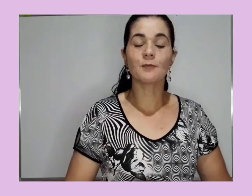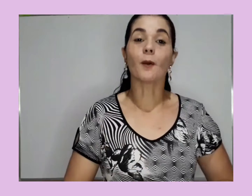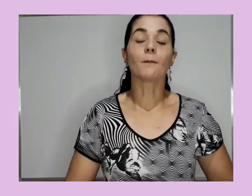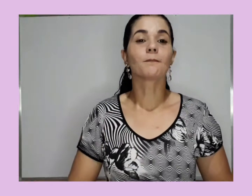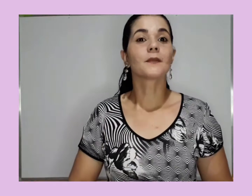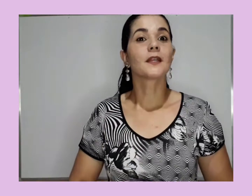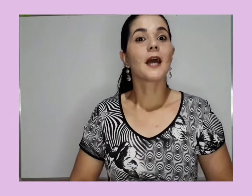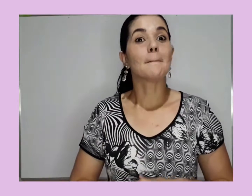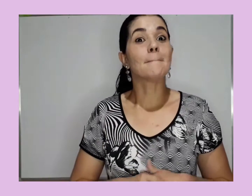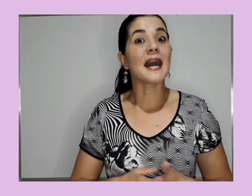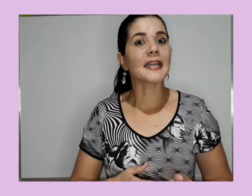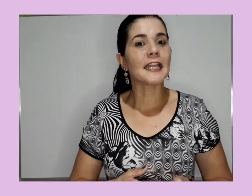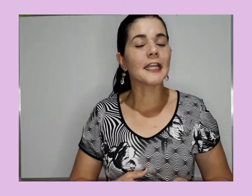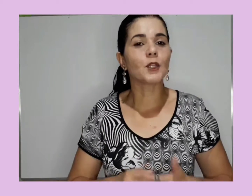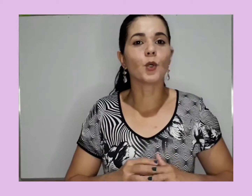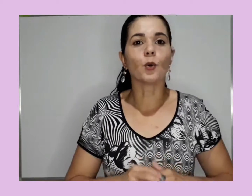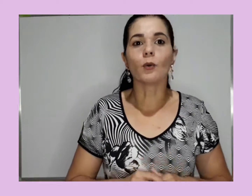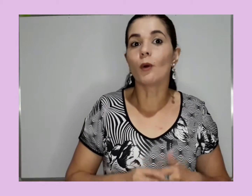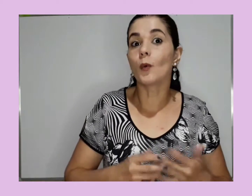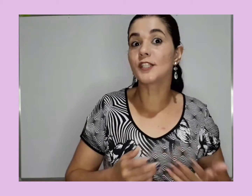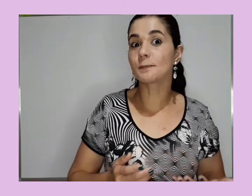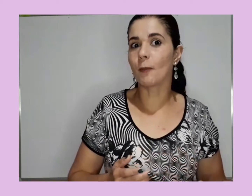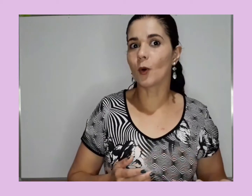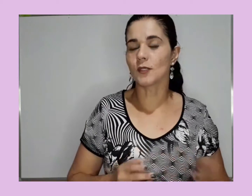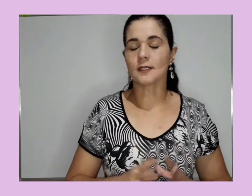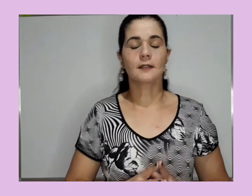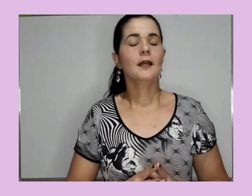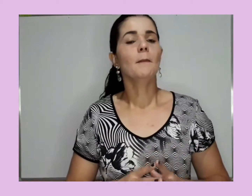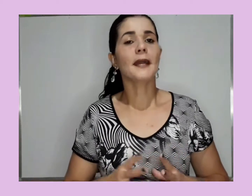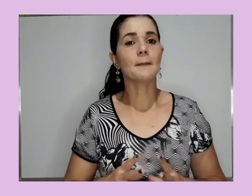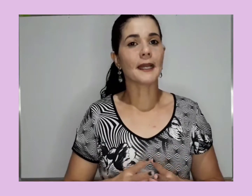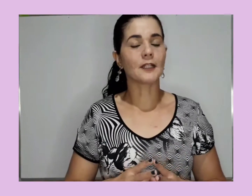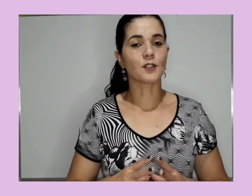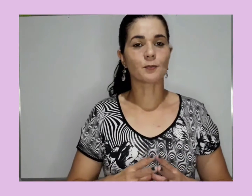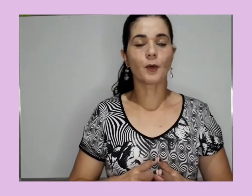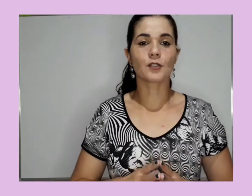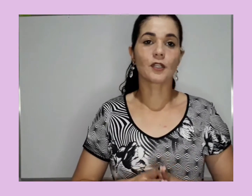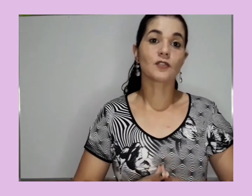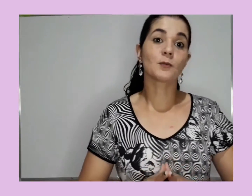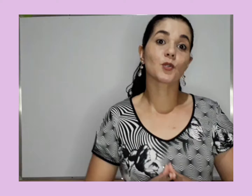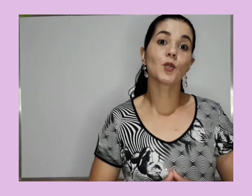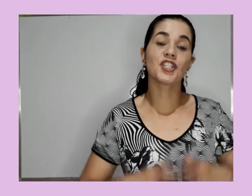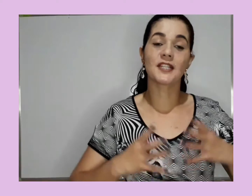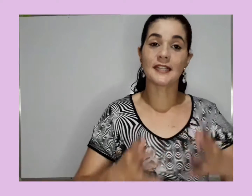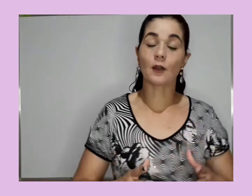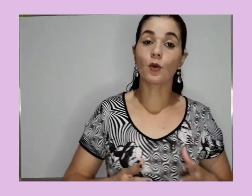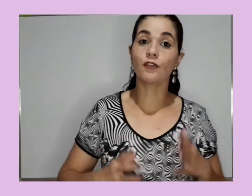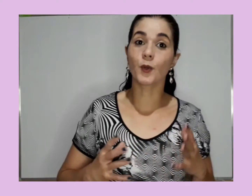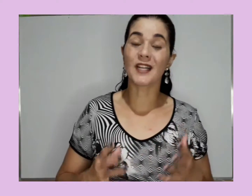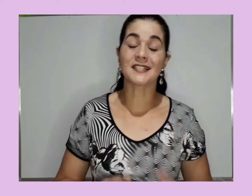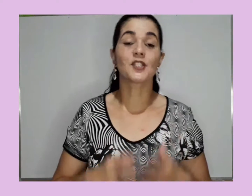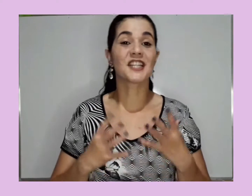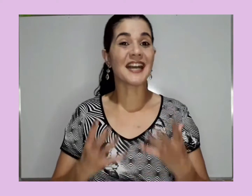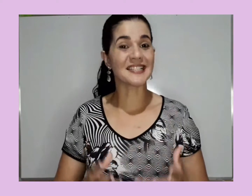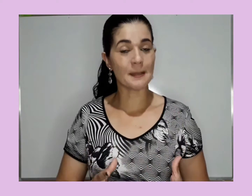irmão, marido ou esposa. Para marido e esposa, nós vamos utilizar a configuração de